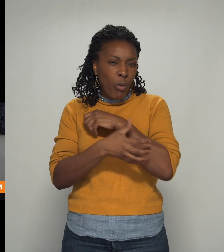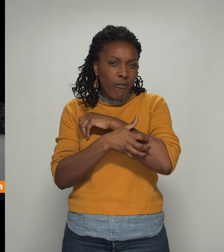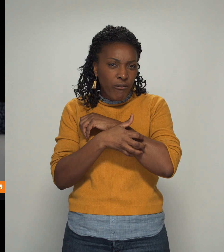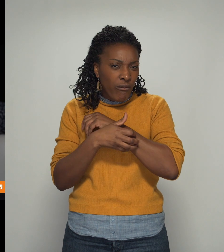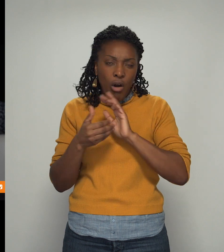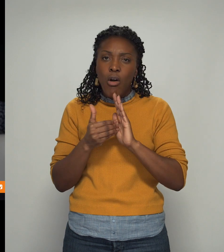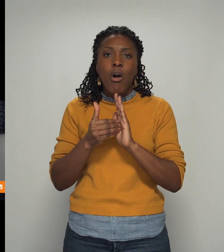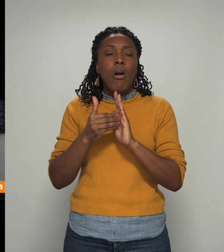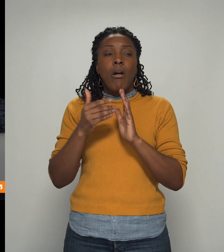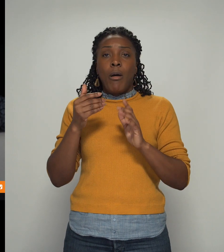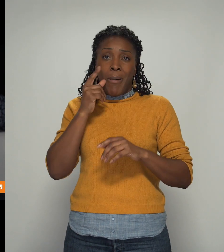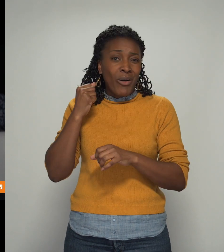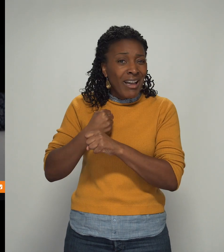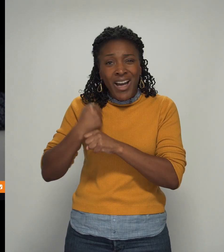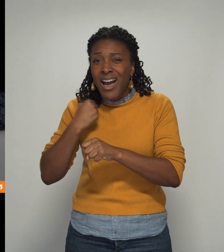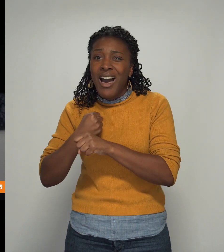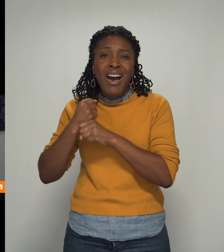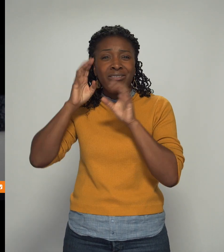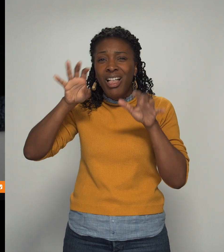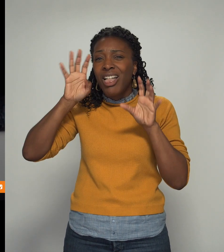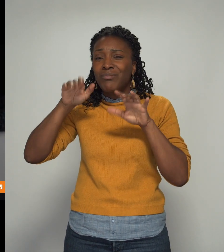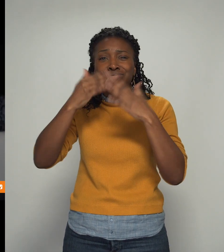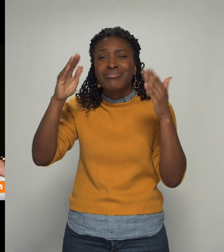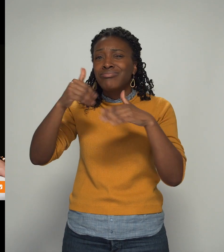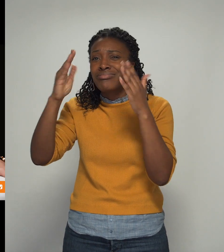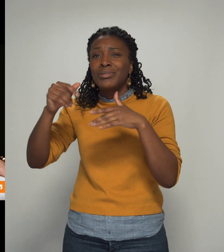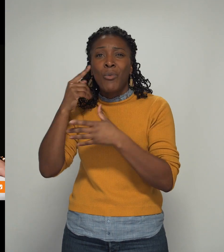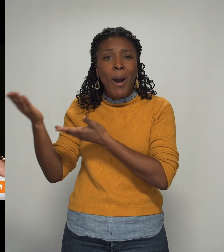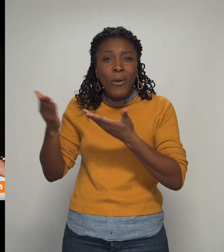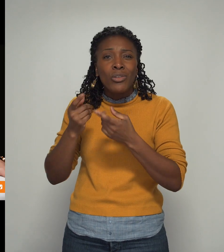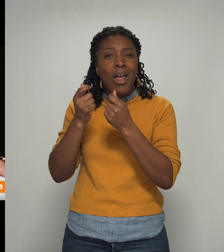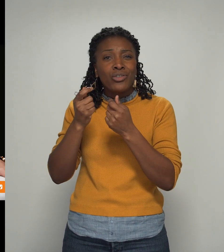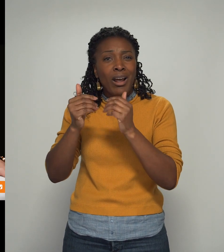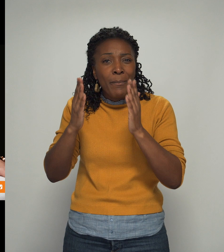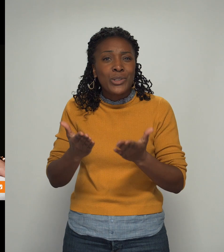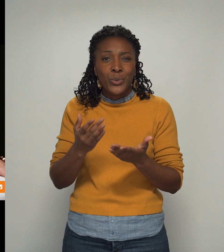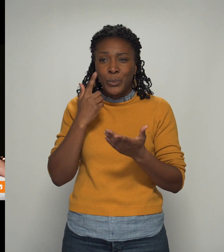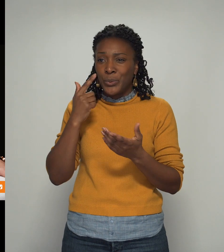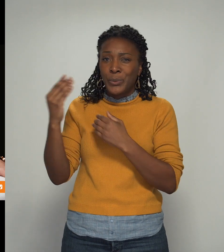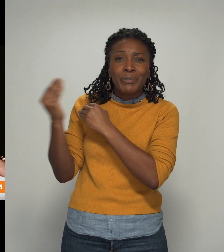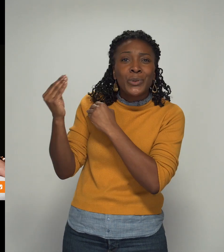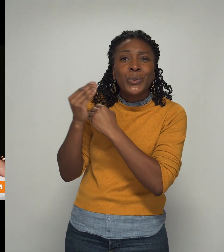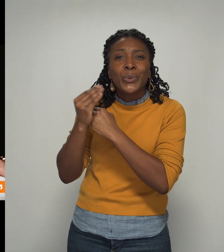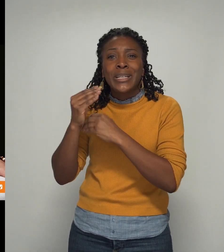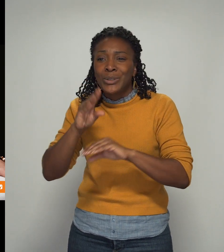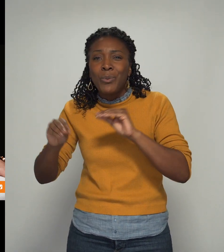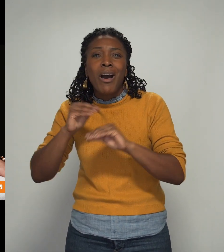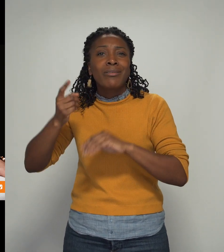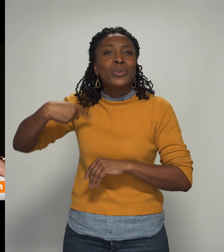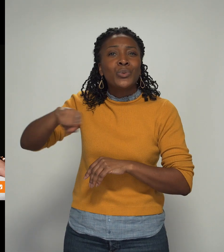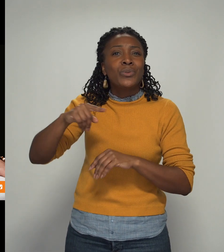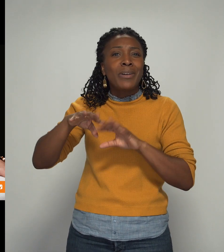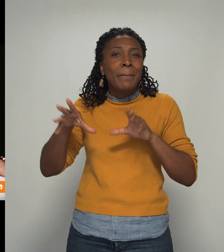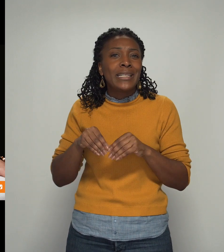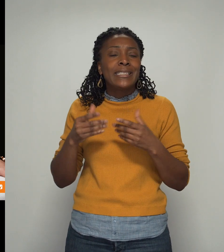pauvreté, les complications, les parents qui travaillent 24 heures sur 24 pour ramener de l'argent à la maison, pour essayer de subvenir aux besoins de la famille, aux besoins